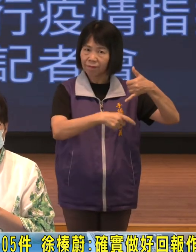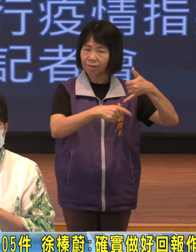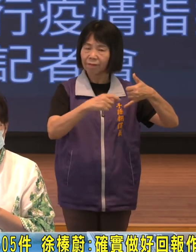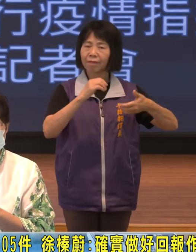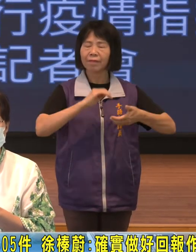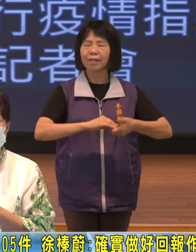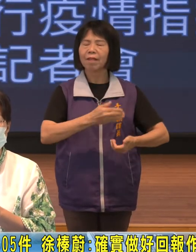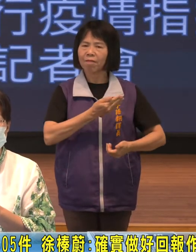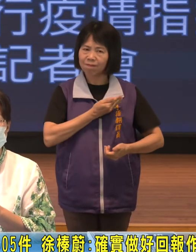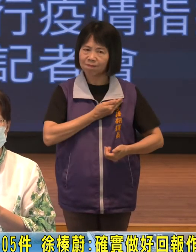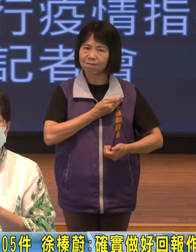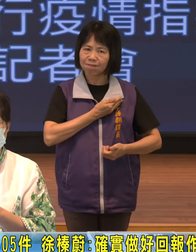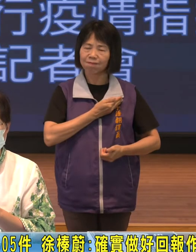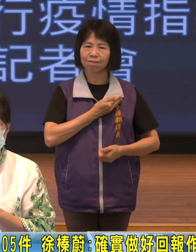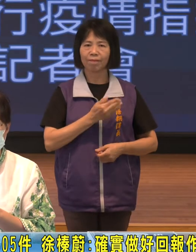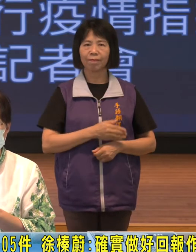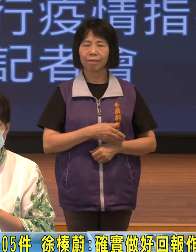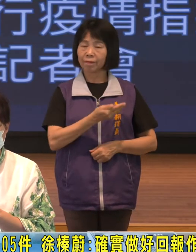要